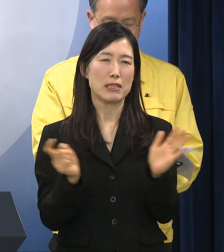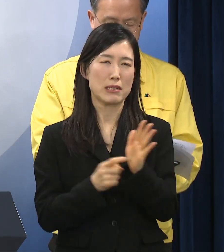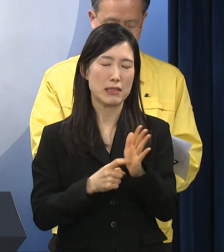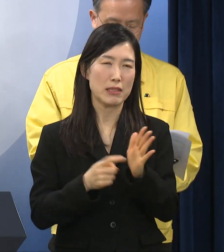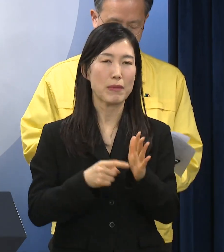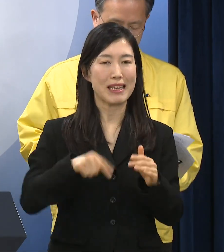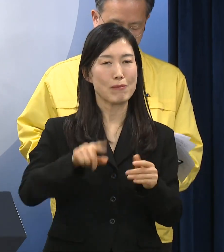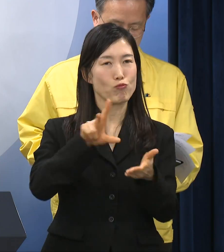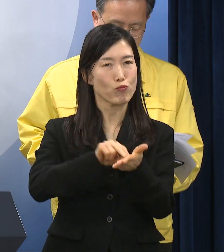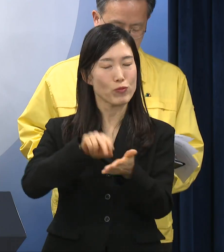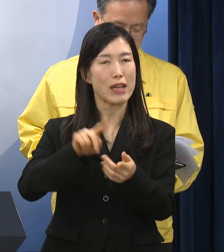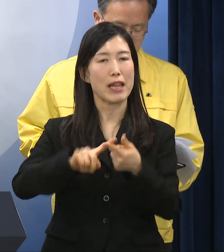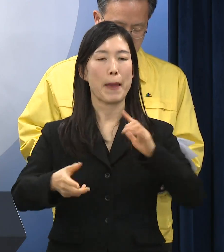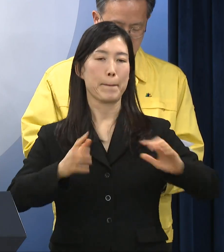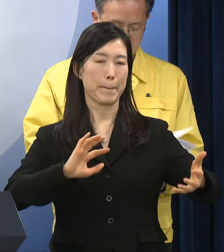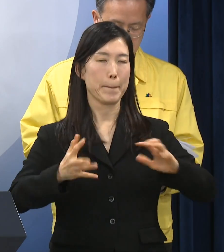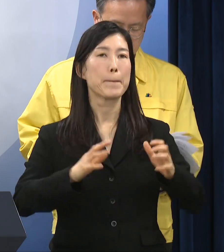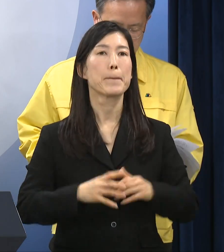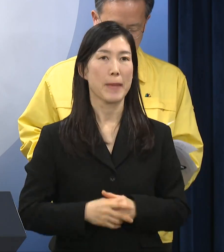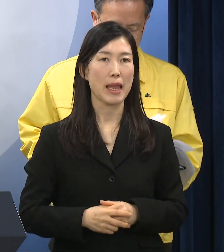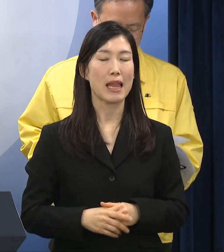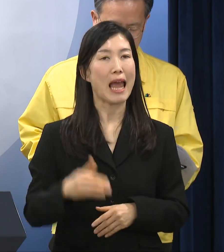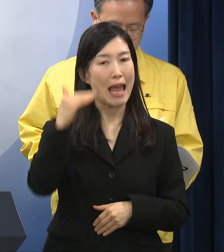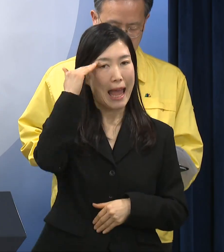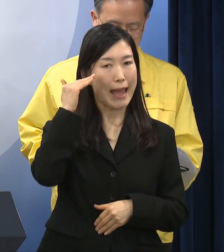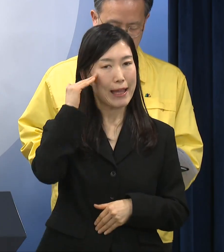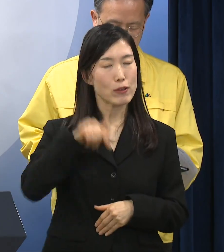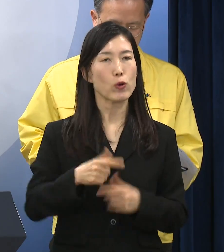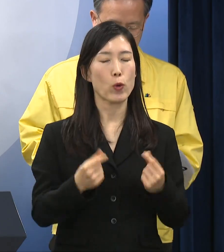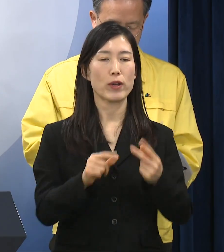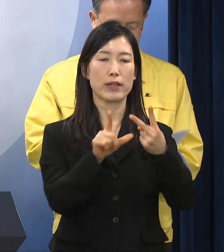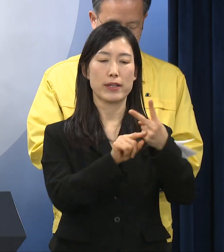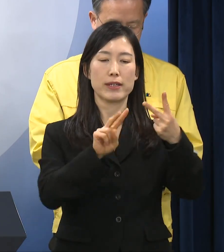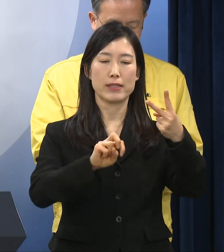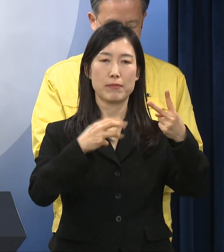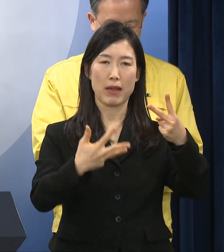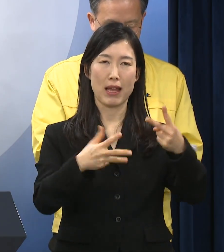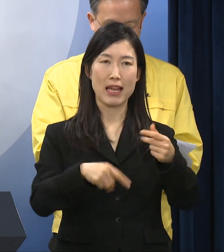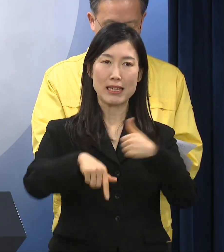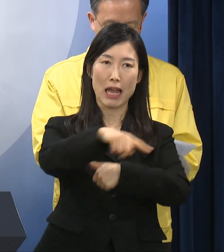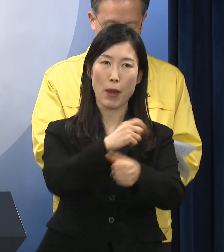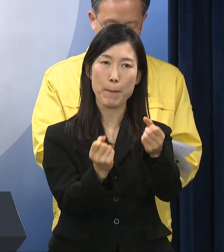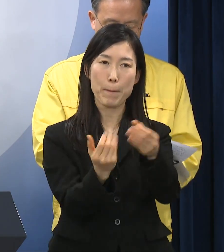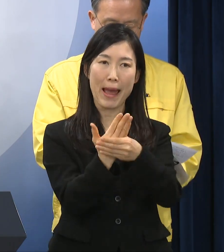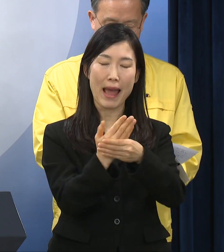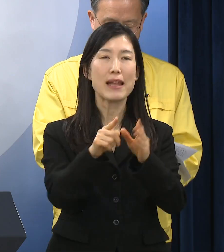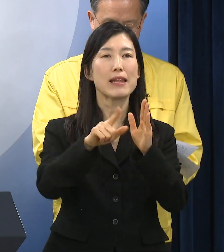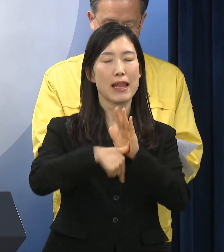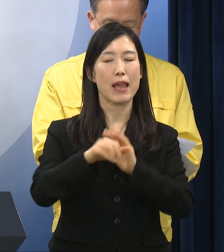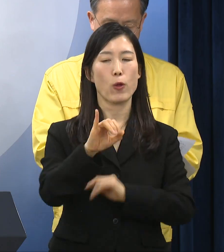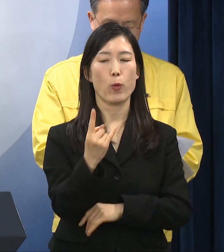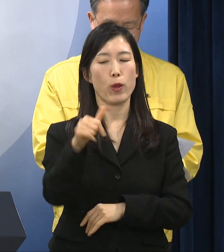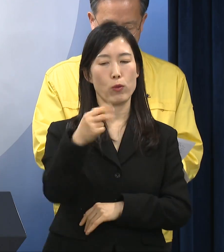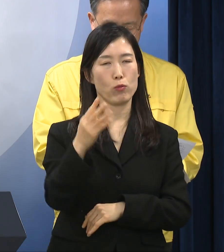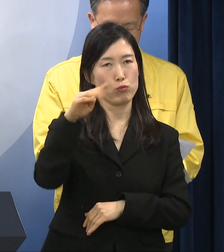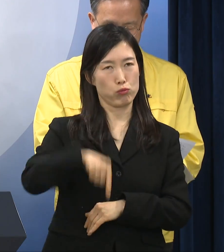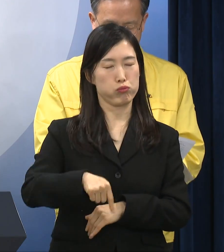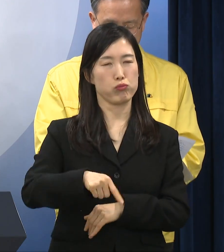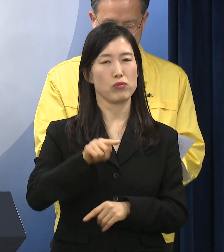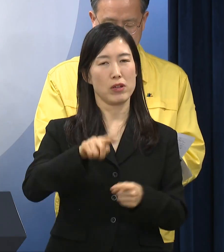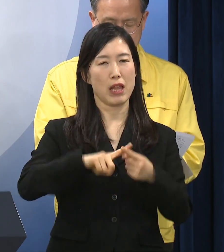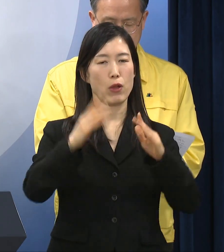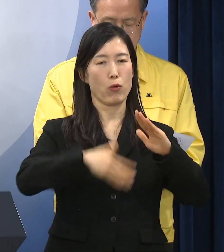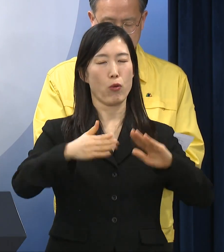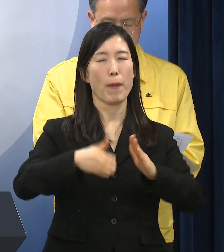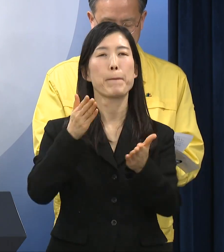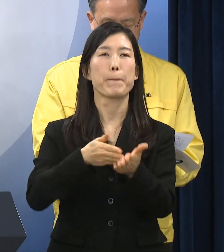상황을 논의했습니다. 우리 정부 역시 2월 28일 상황 발발 직후에 외교부 대변인 성명을 통해서